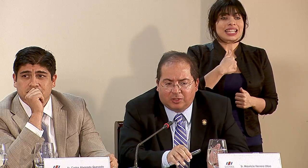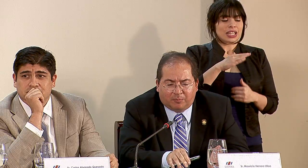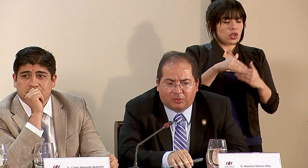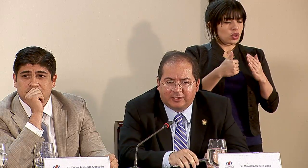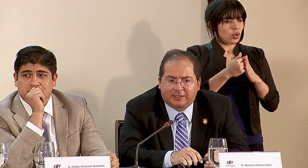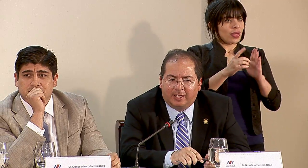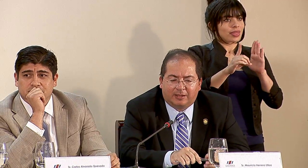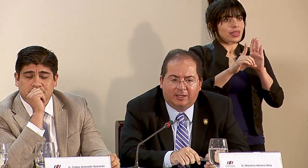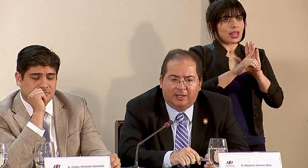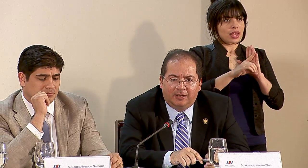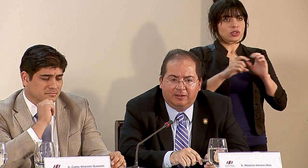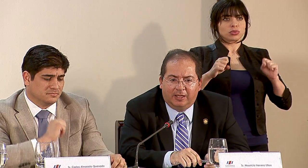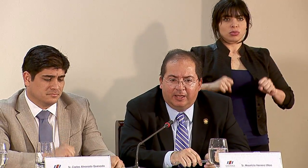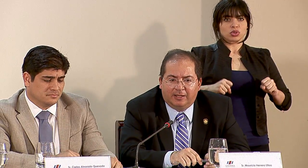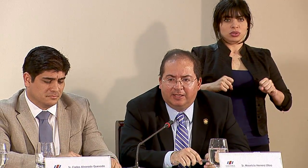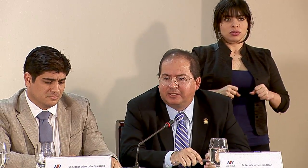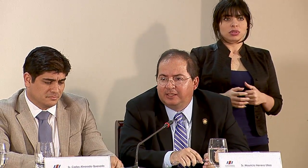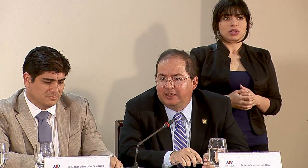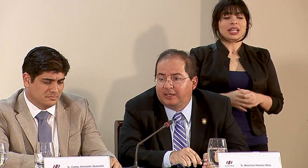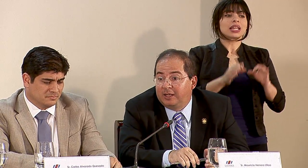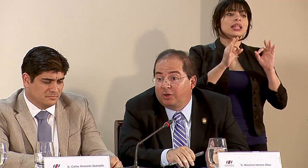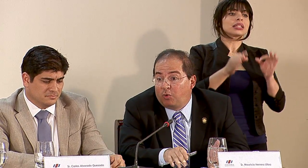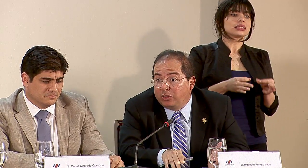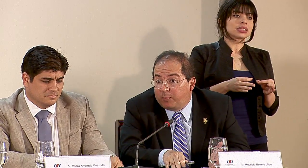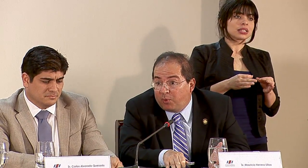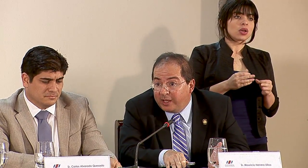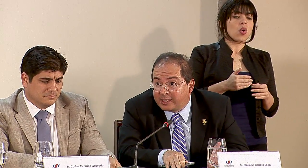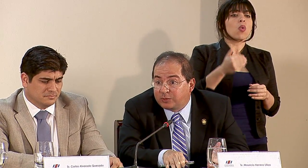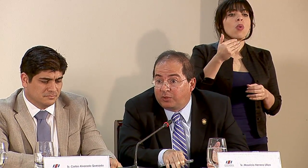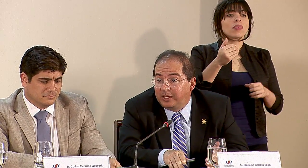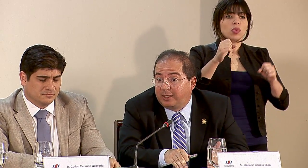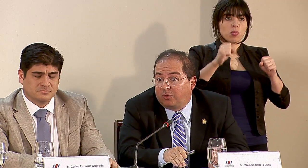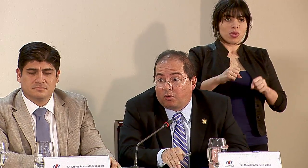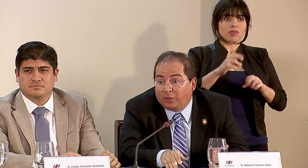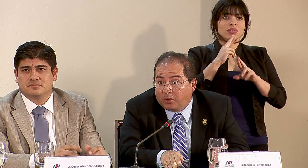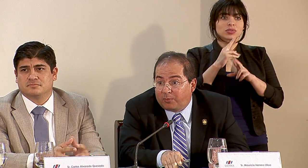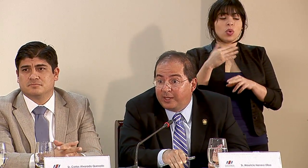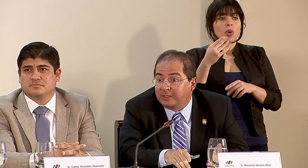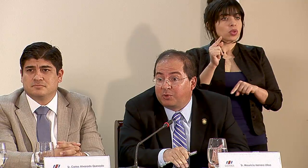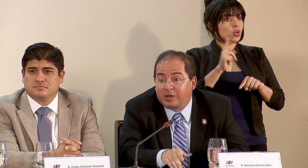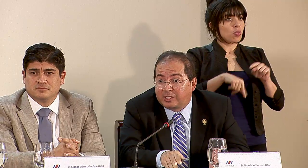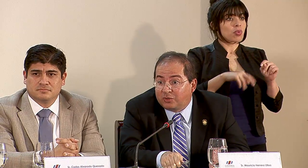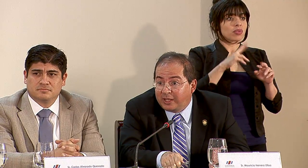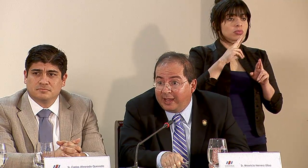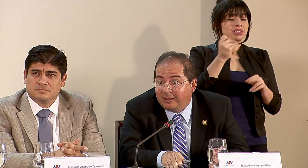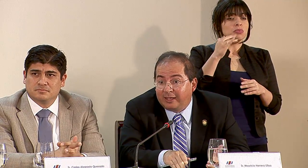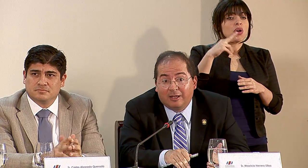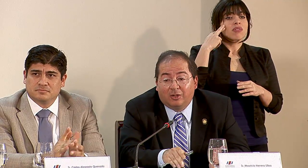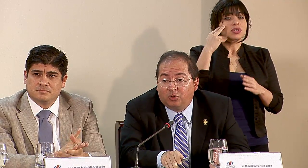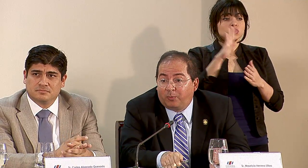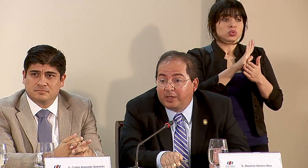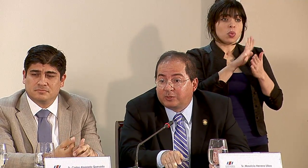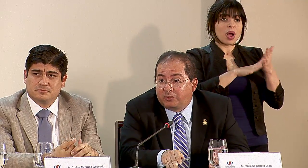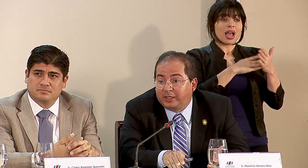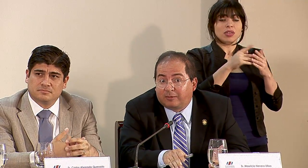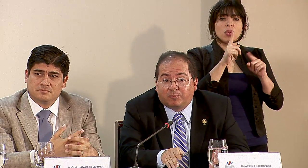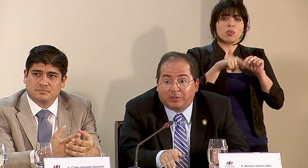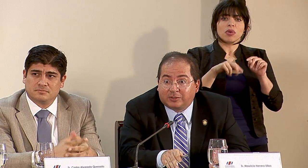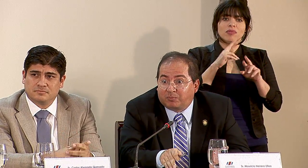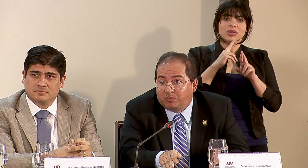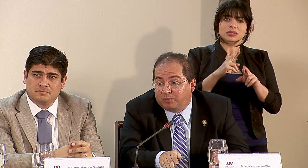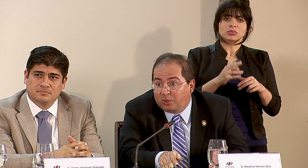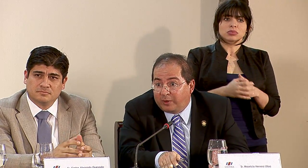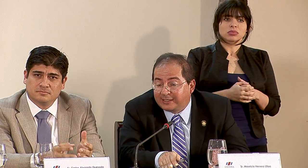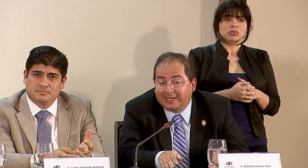el derecho y potestad de decidir cuándo puede responder o cuándo no puede si por una razón de agenda no puede responder